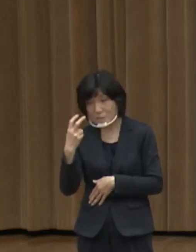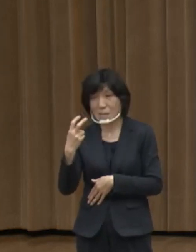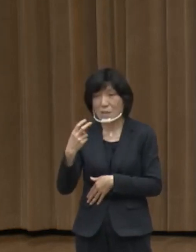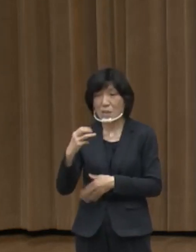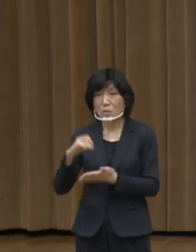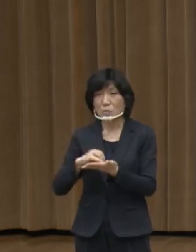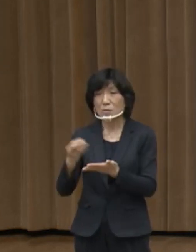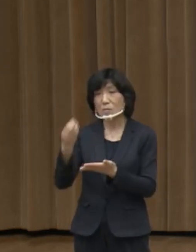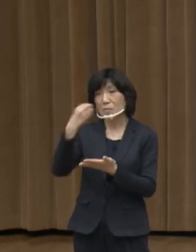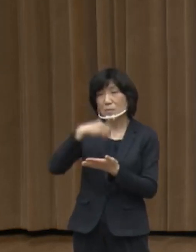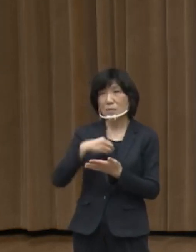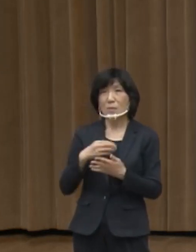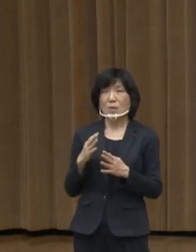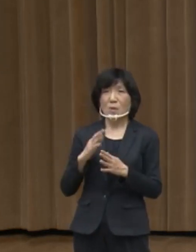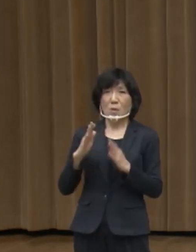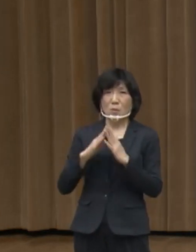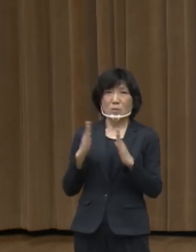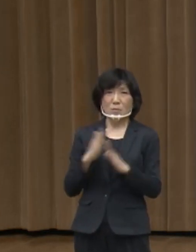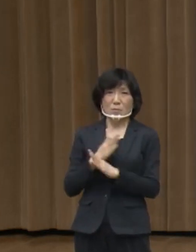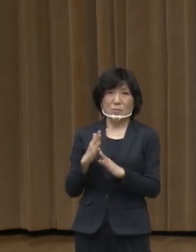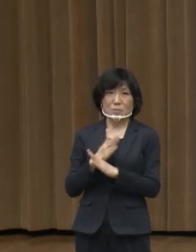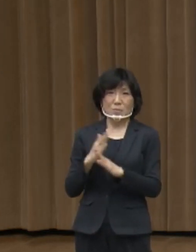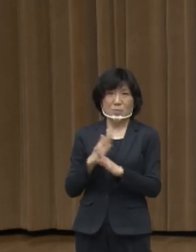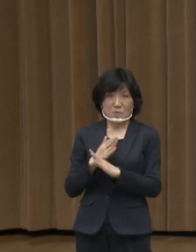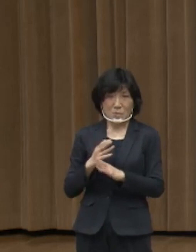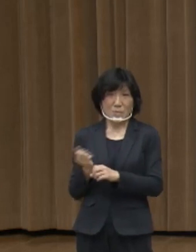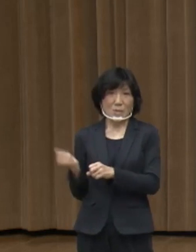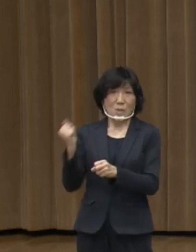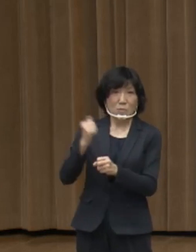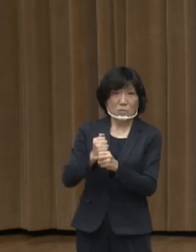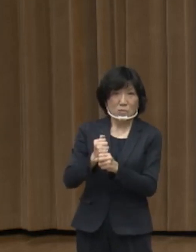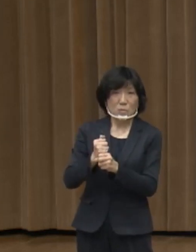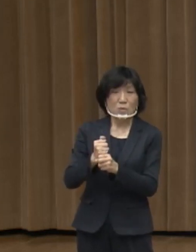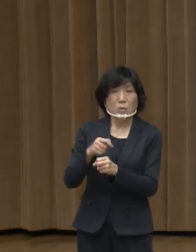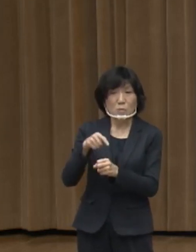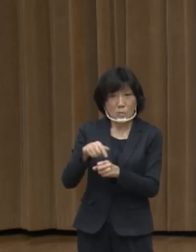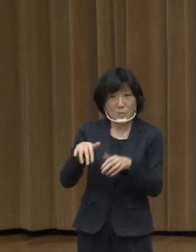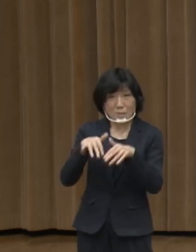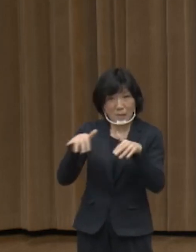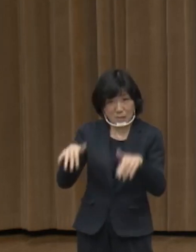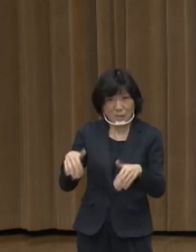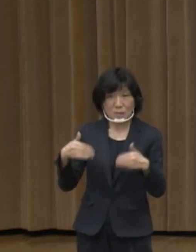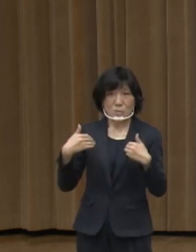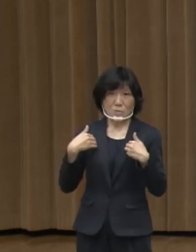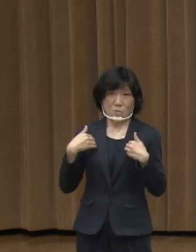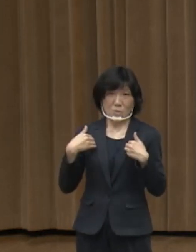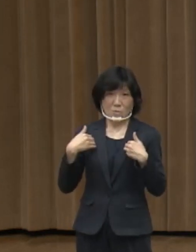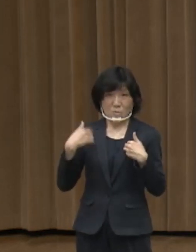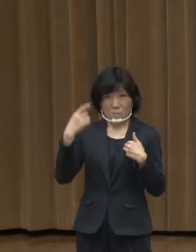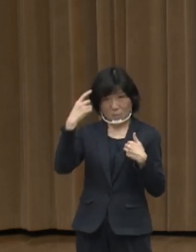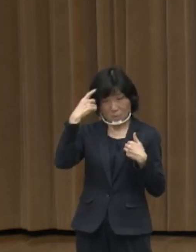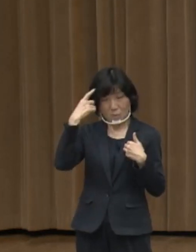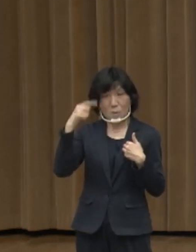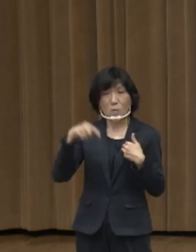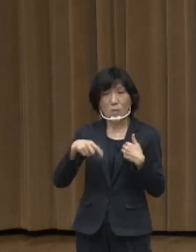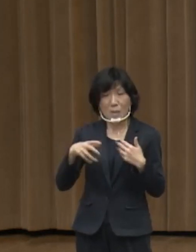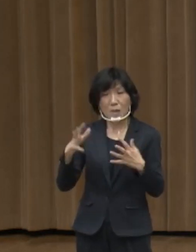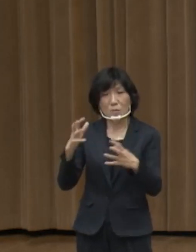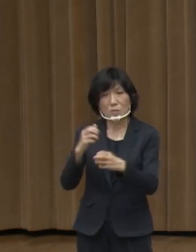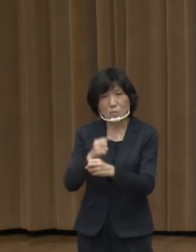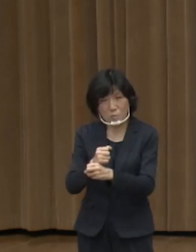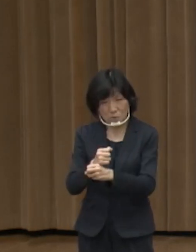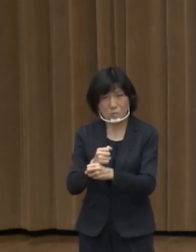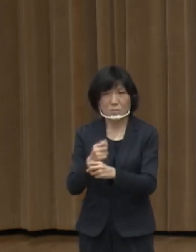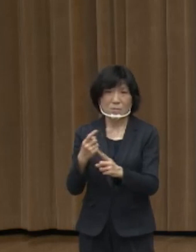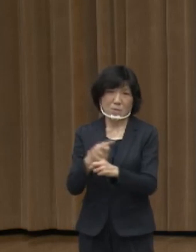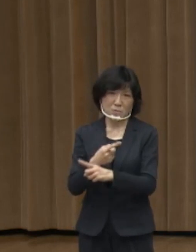し安静していれば治るこういった体制を作ることこれは3つの意味での収束を図る必要